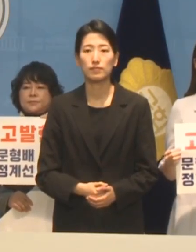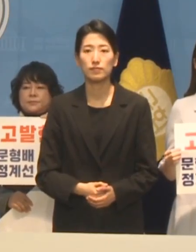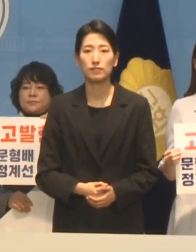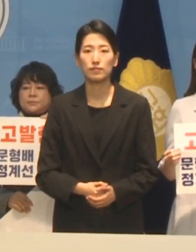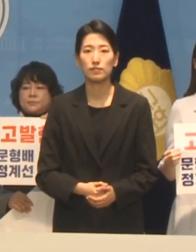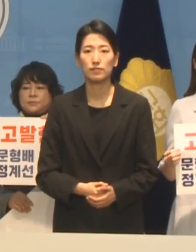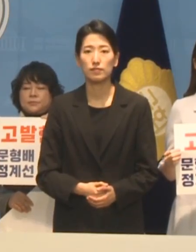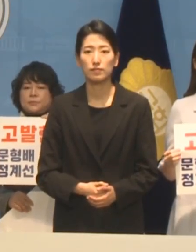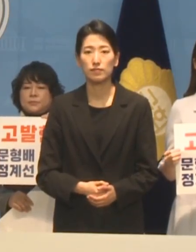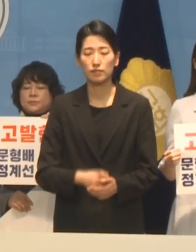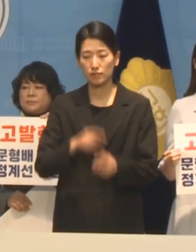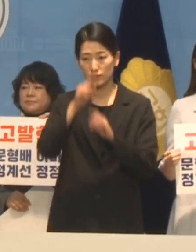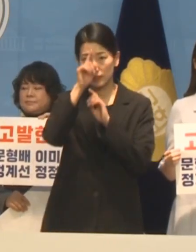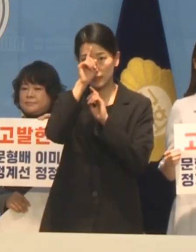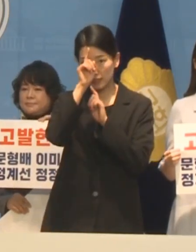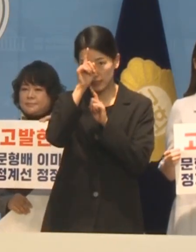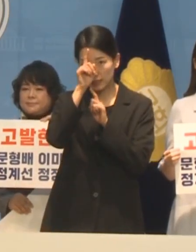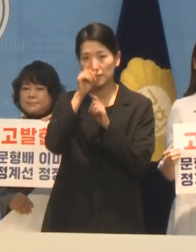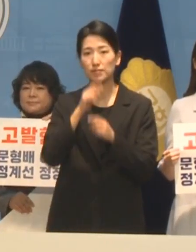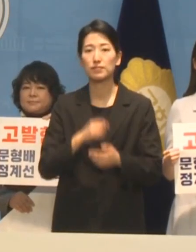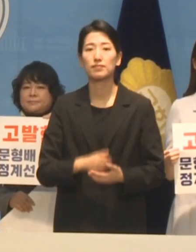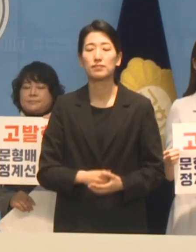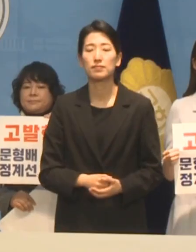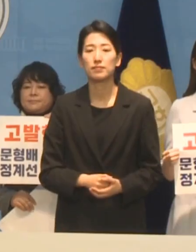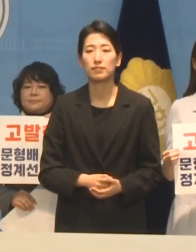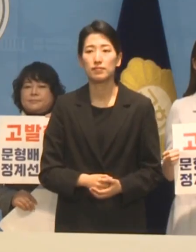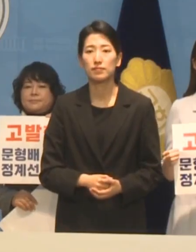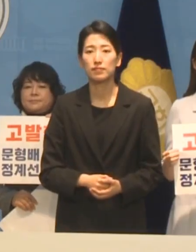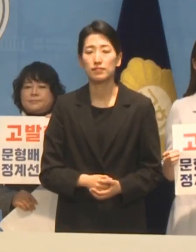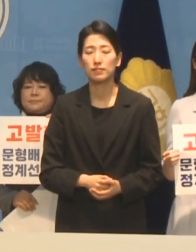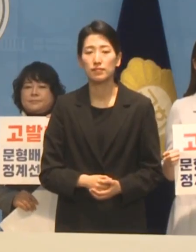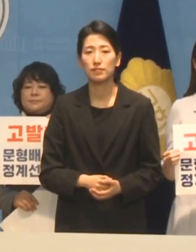제주사랑청년연합회 청년인 이누림, 그리고 또